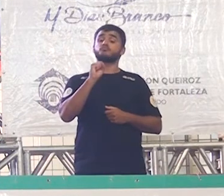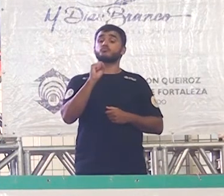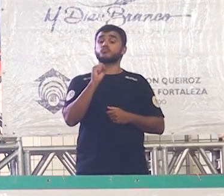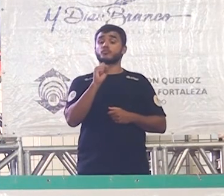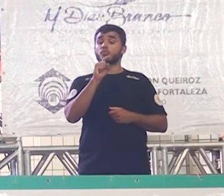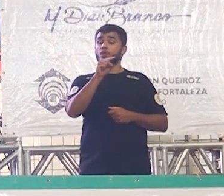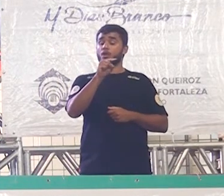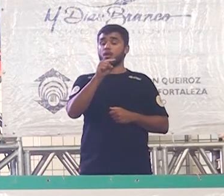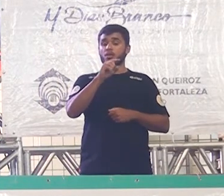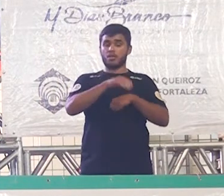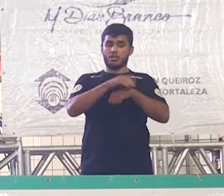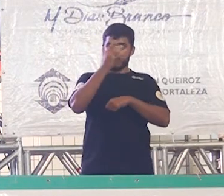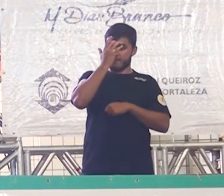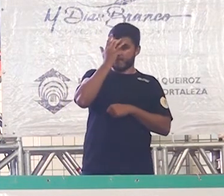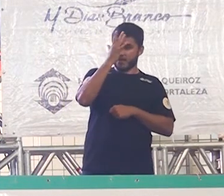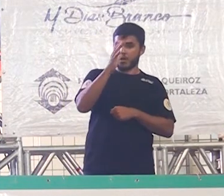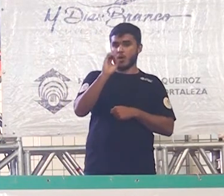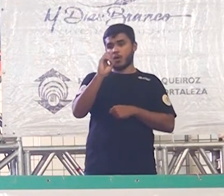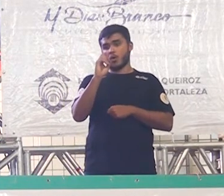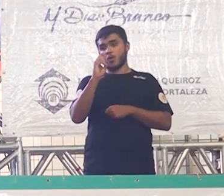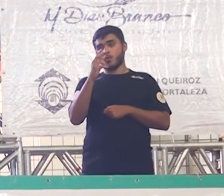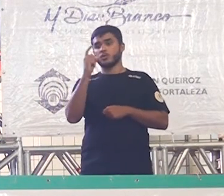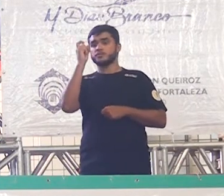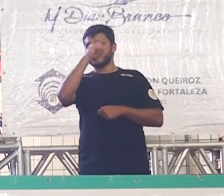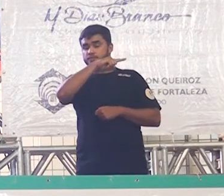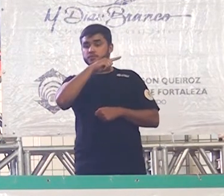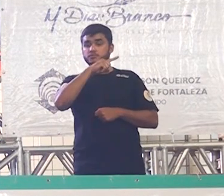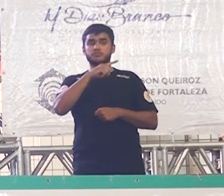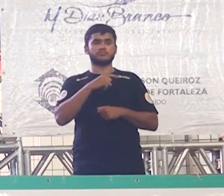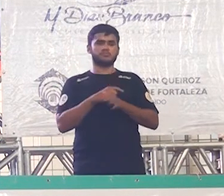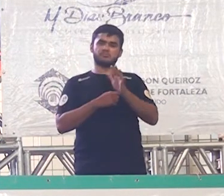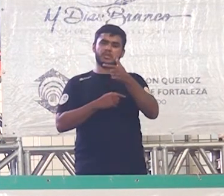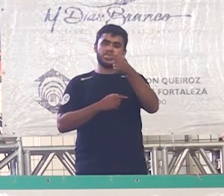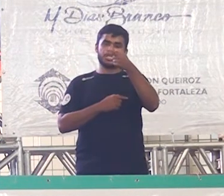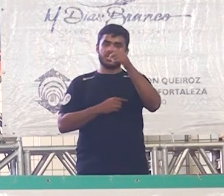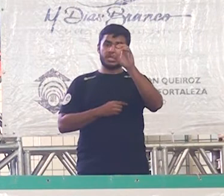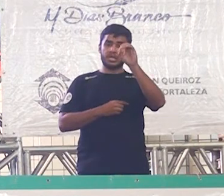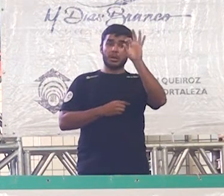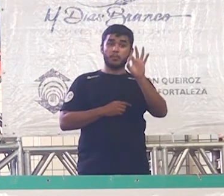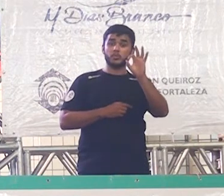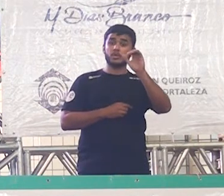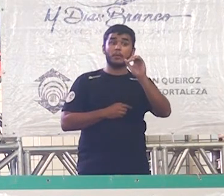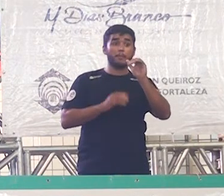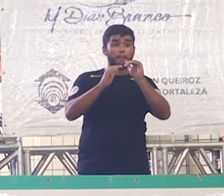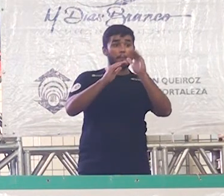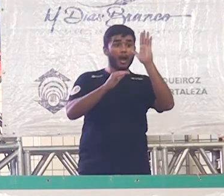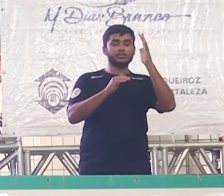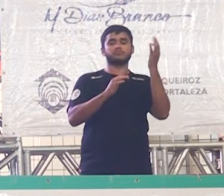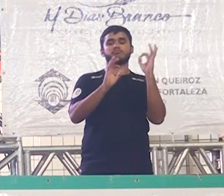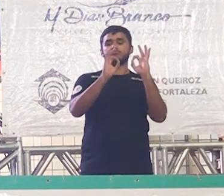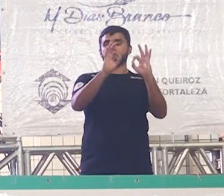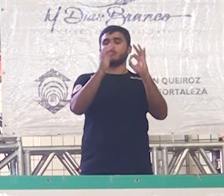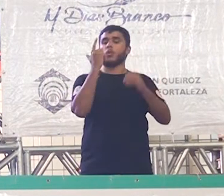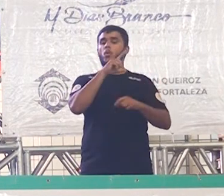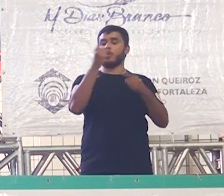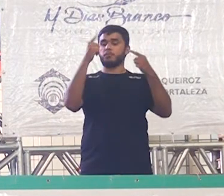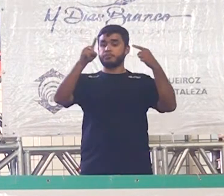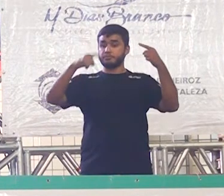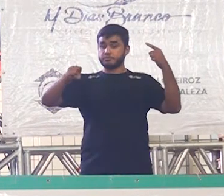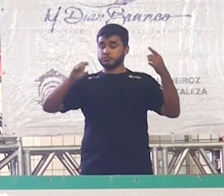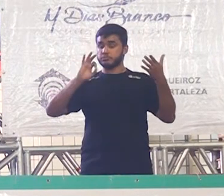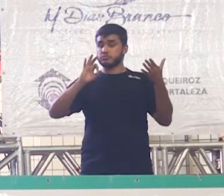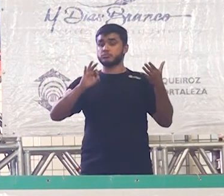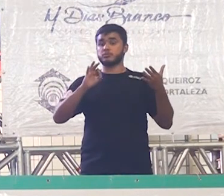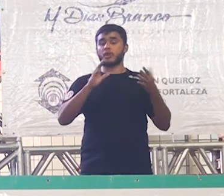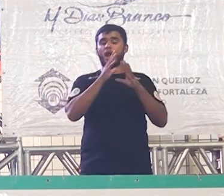aquela questão como fácil, quando você tem cerca de 70% ou mais dos candidatos acertando. Ela classifica aquela questão